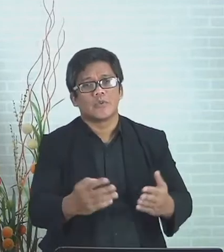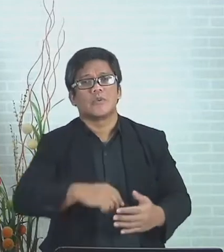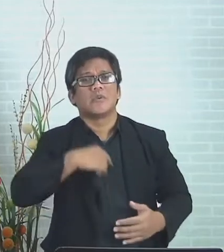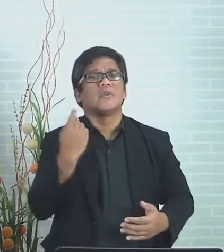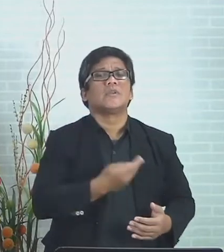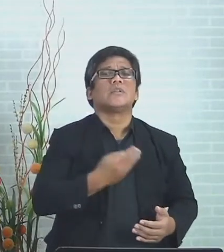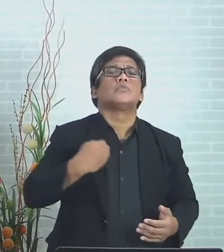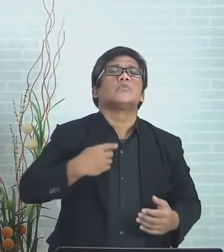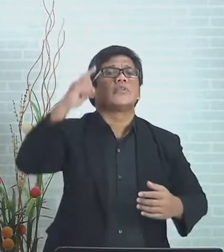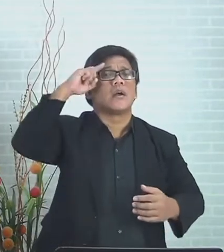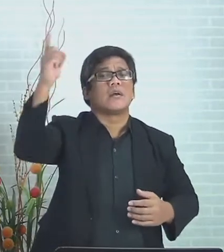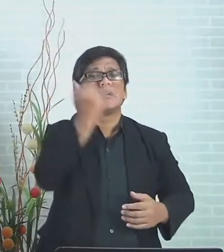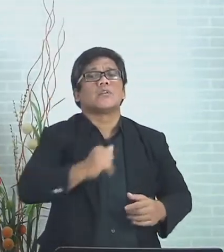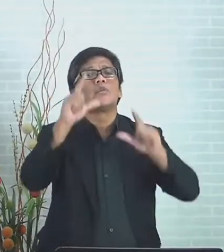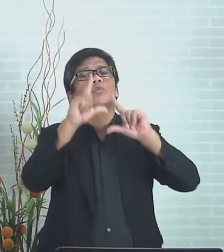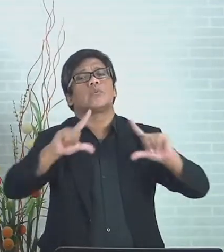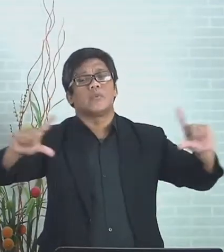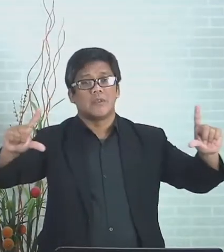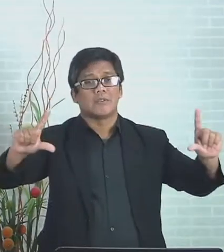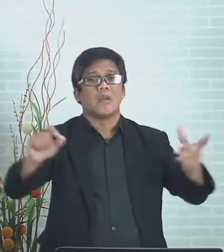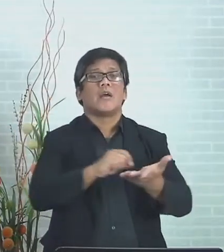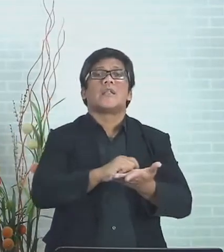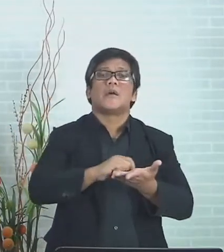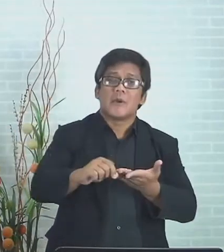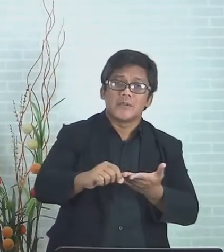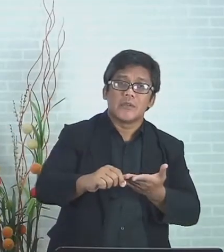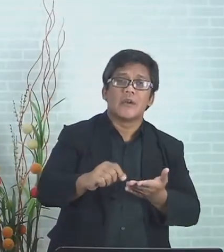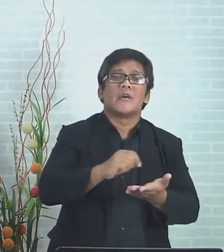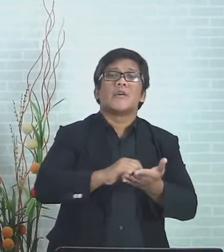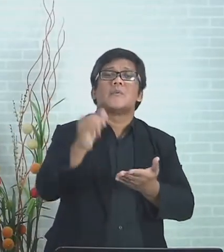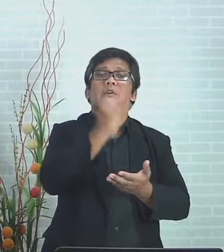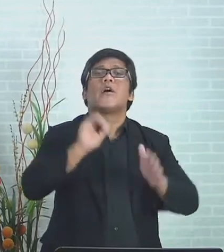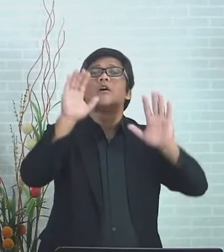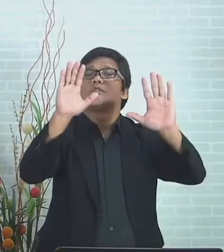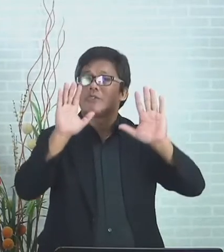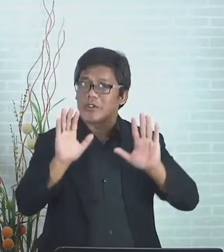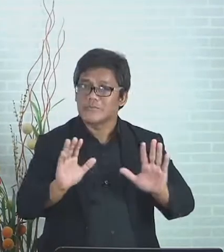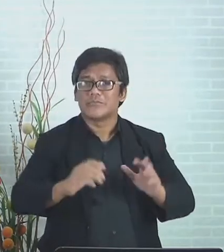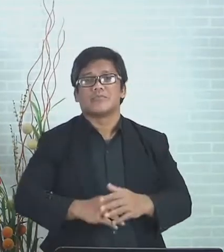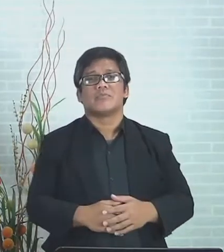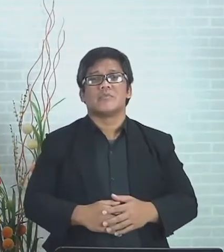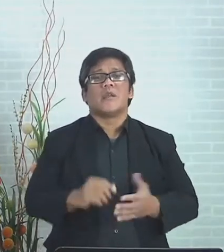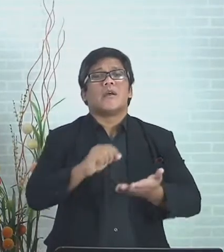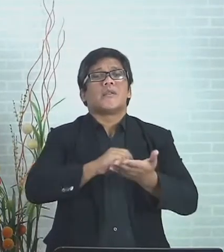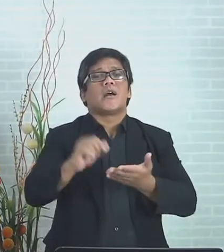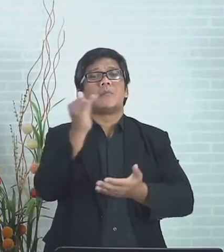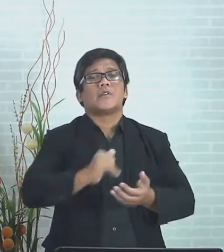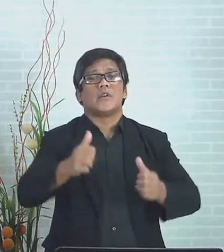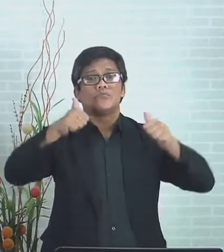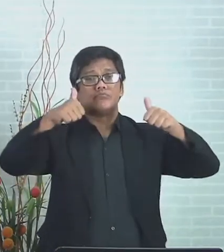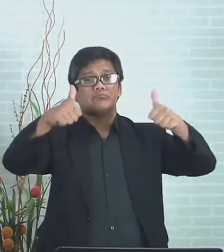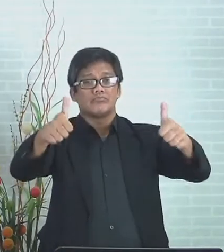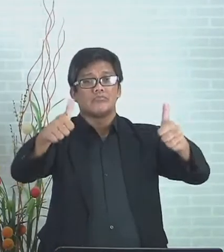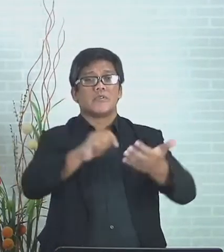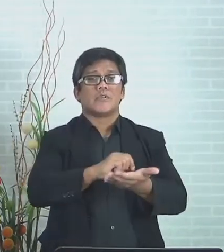punya Allah yang luar biasa namanya nama yang ajaib nama yang hebat namanya